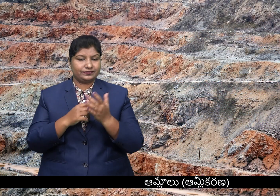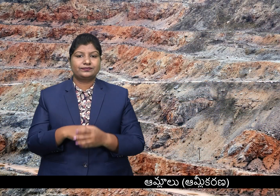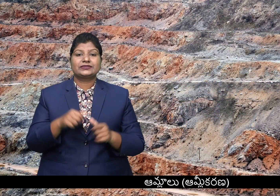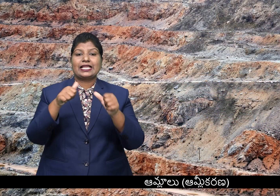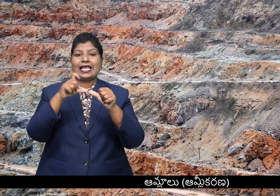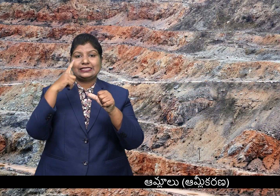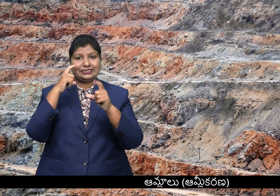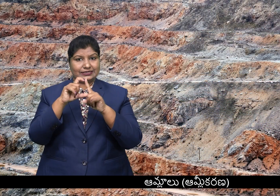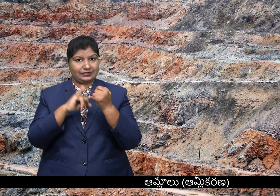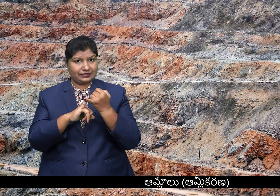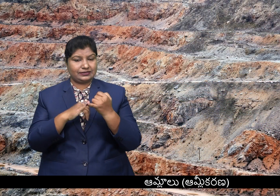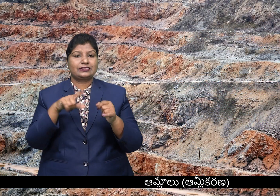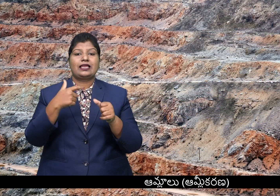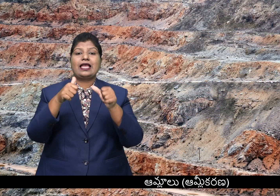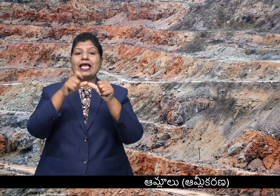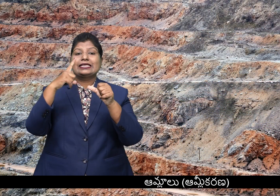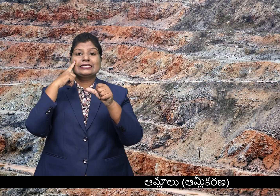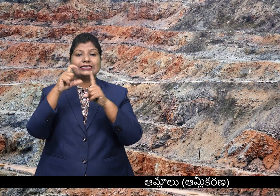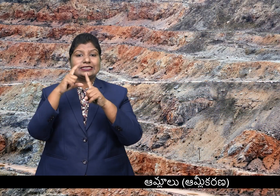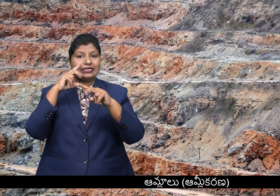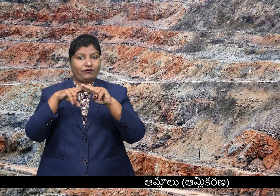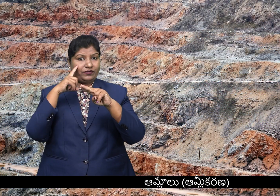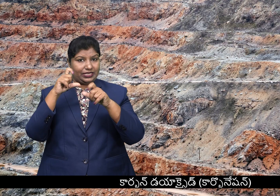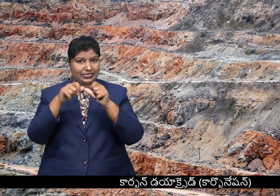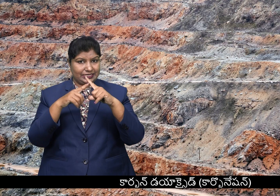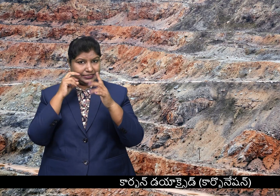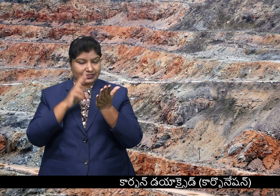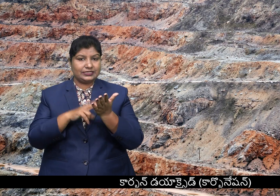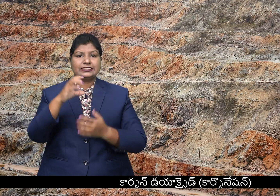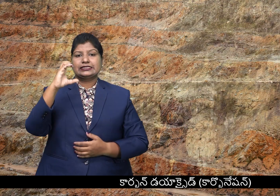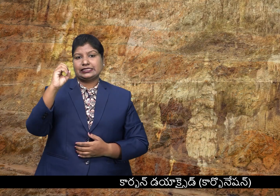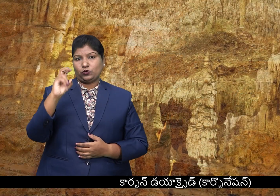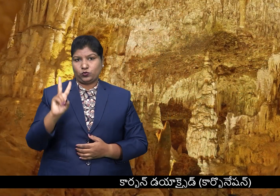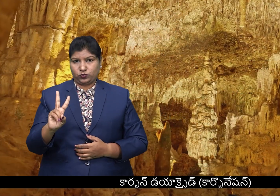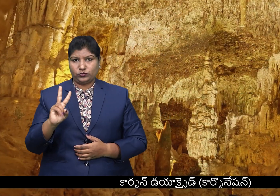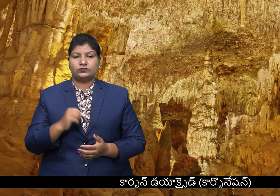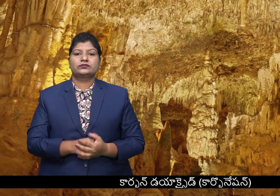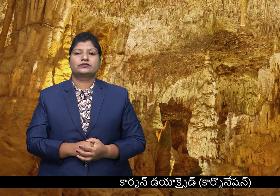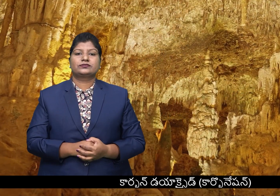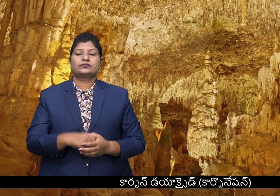ఆమ్లాలు, ఆమ్లీకరణ, కార్బన్ డయాక్సైడ్, కార్బొనేషన్